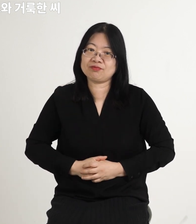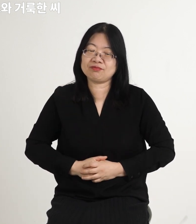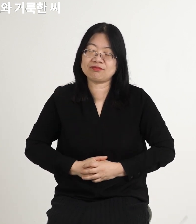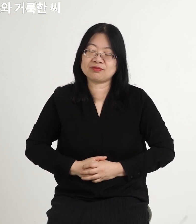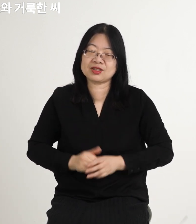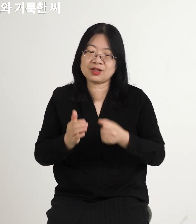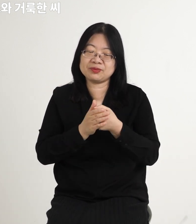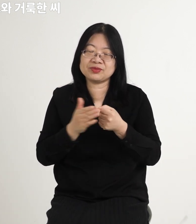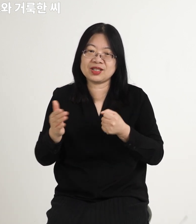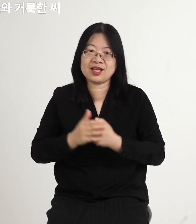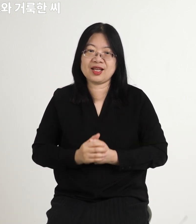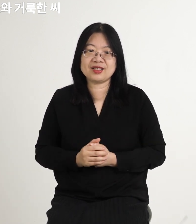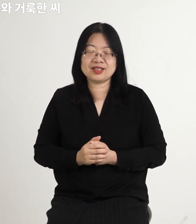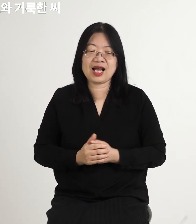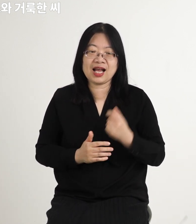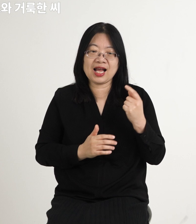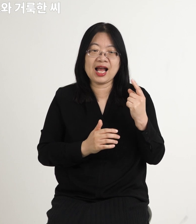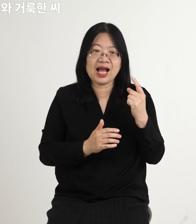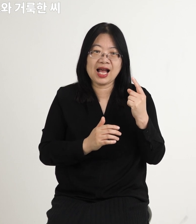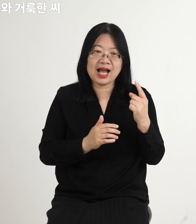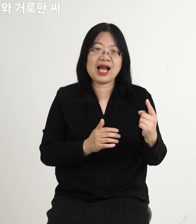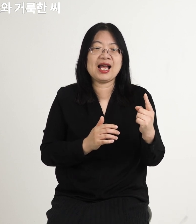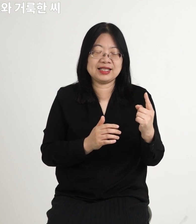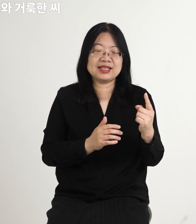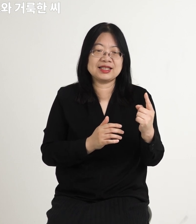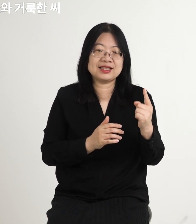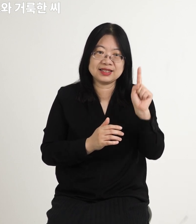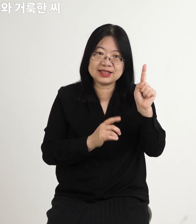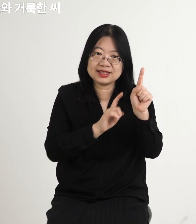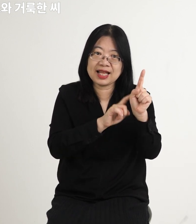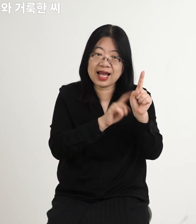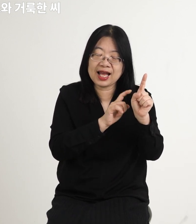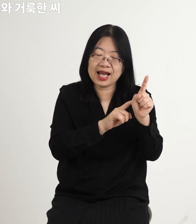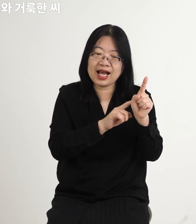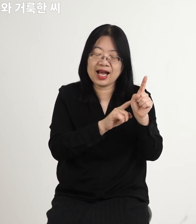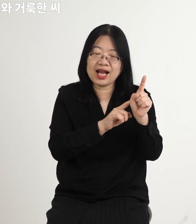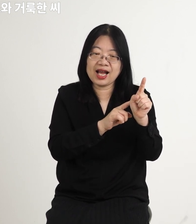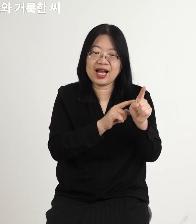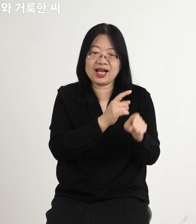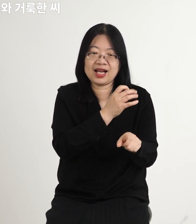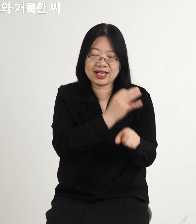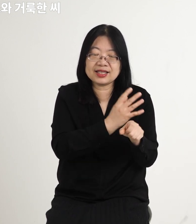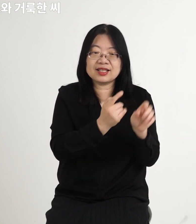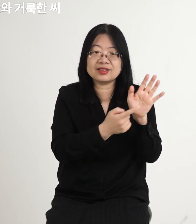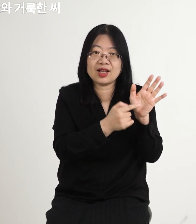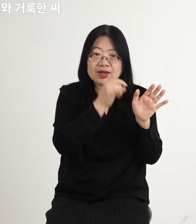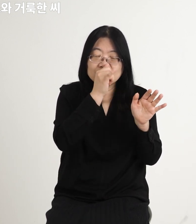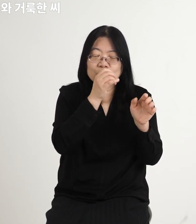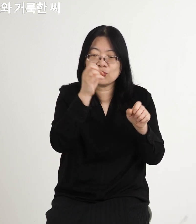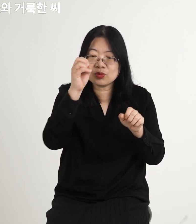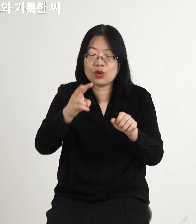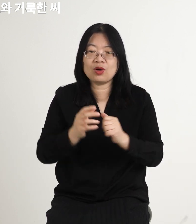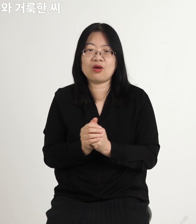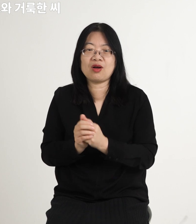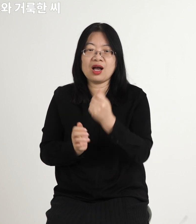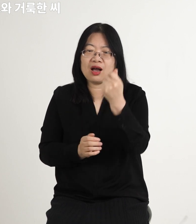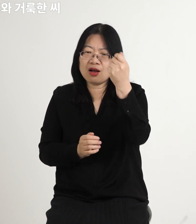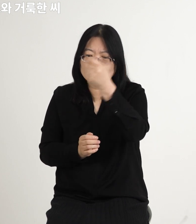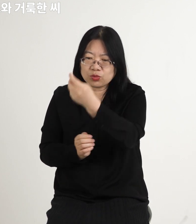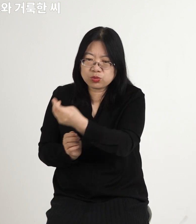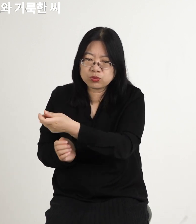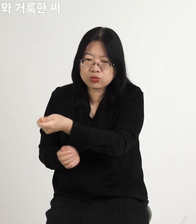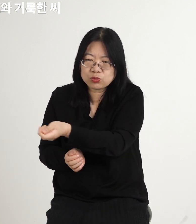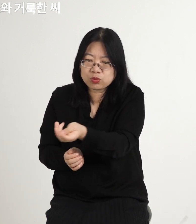이것은 단수로도 쓸 수 있고 참 오묘한 단어예요. 단수로도 해석이 가능하고 복수로도